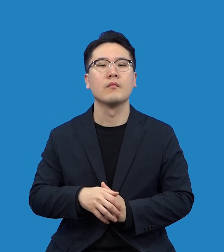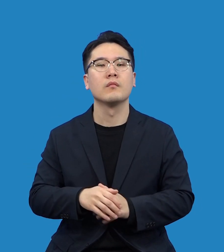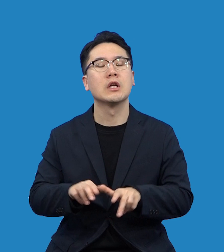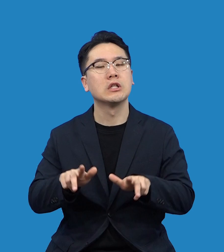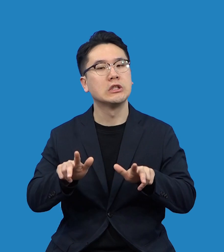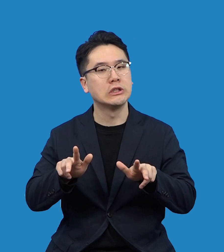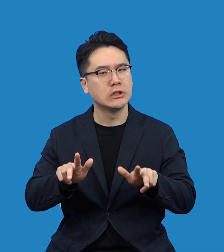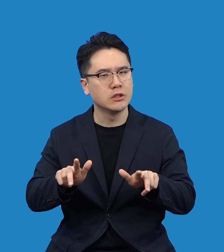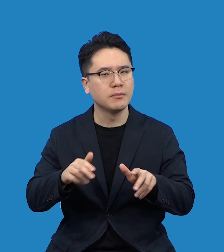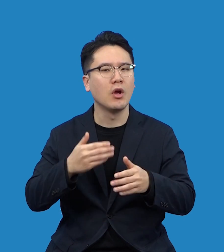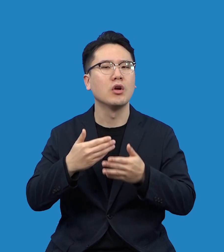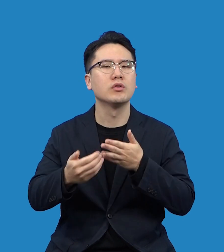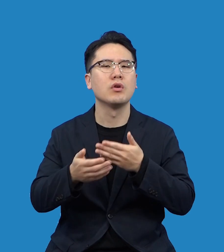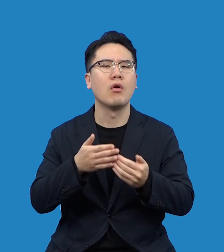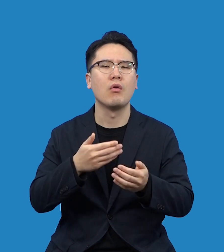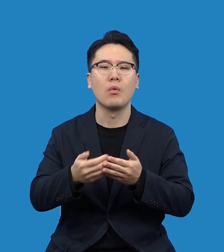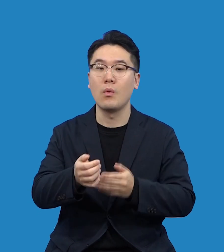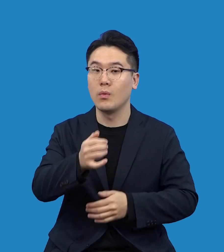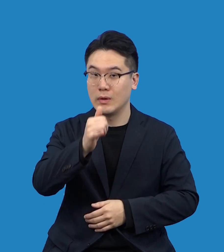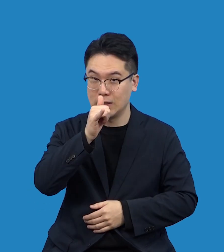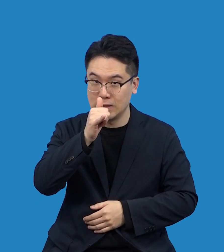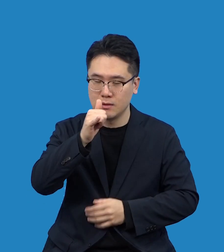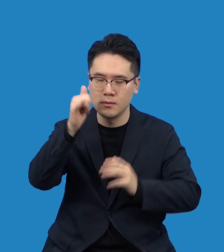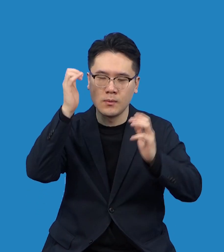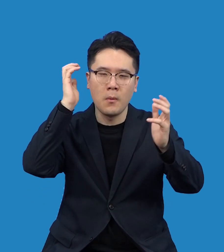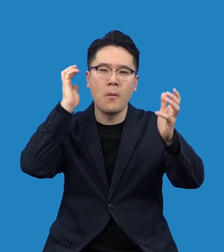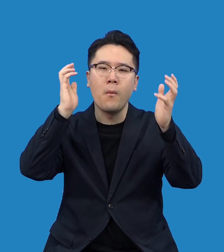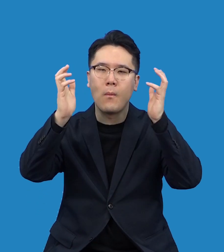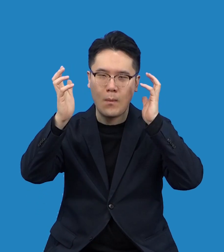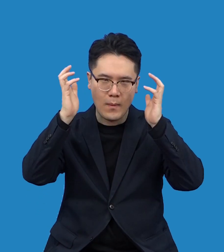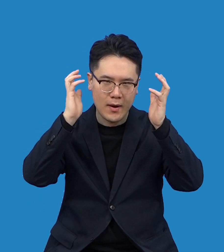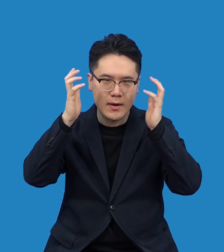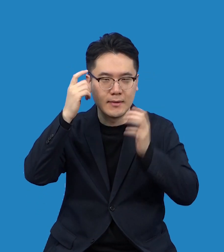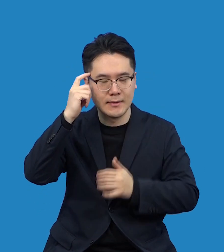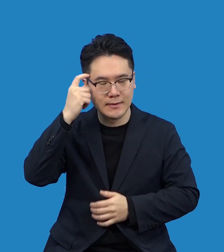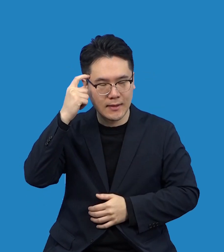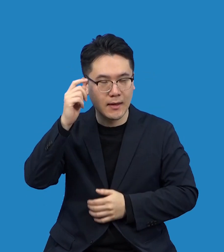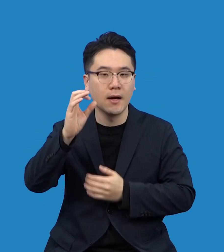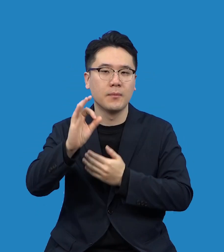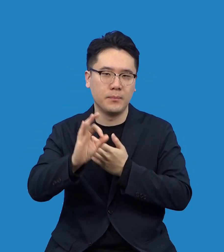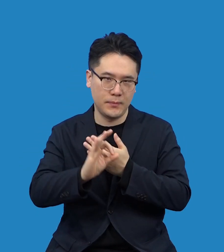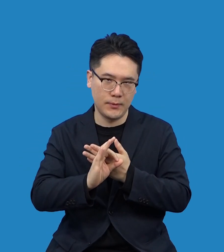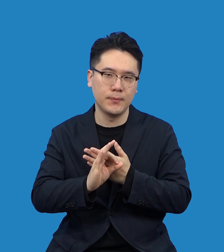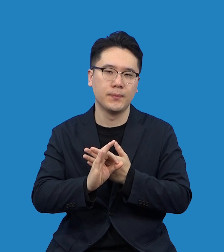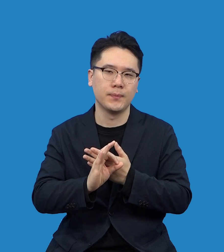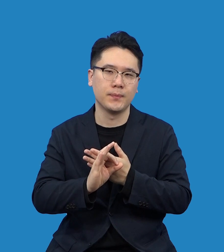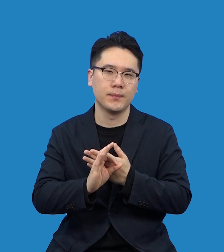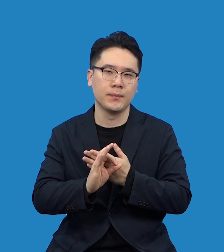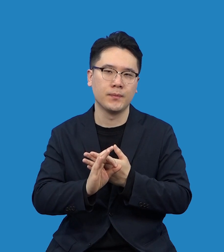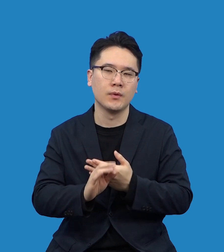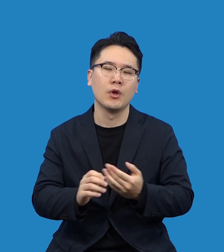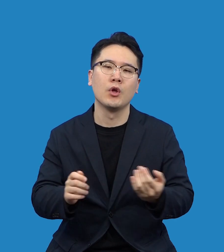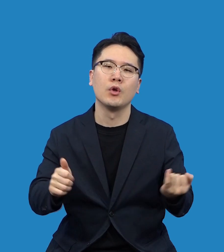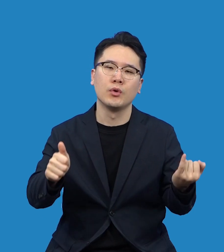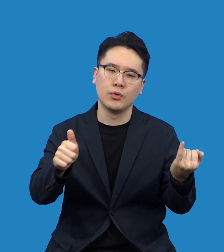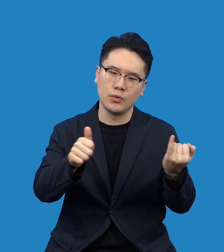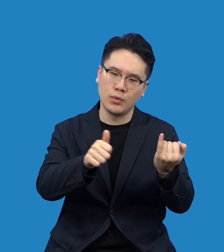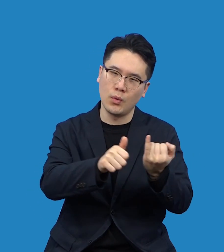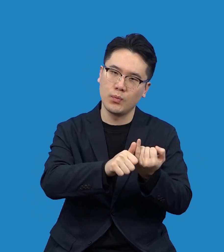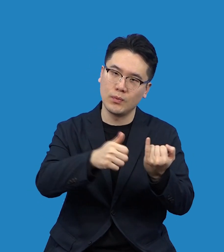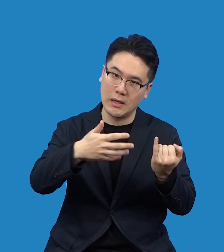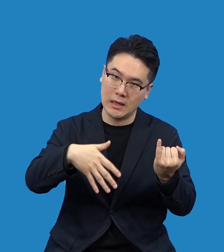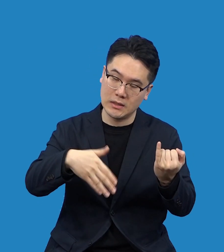지금 겪고 있는 환난을 고려하면 결혼하지 않는